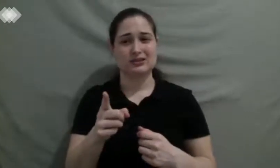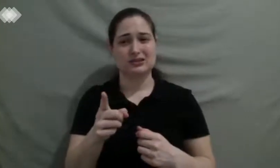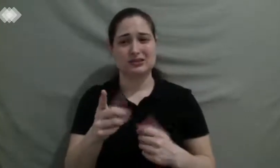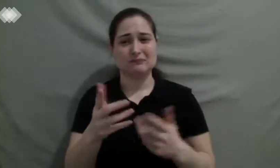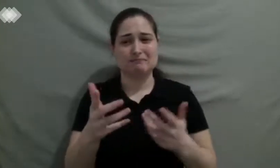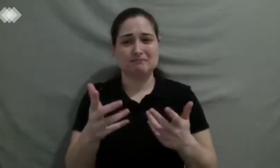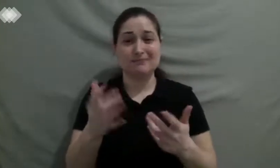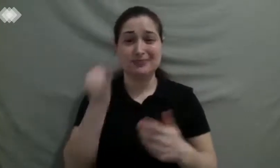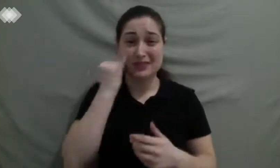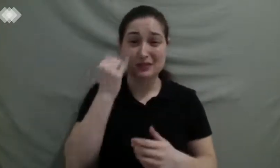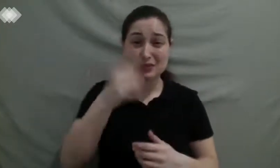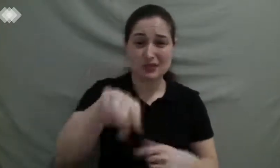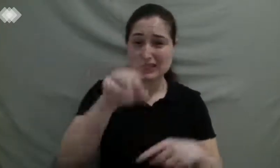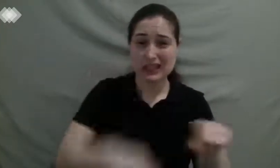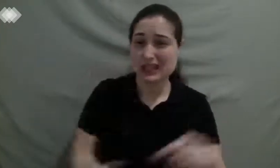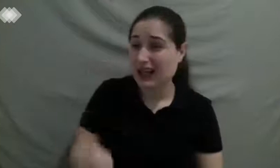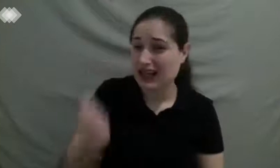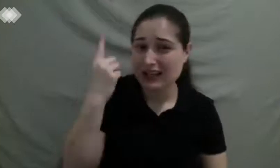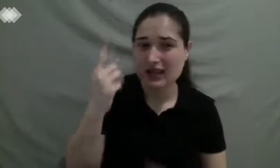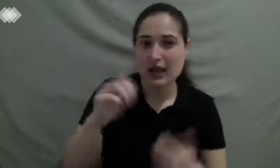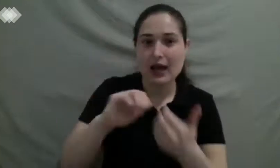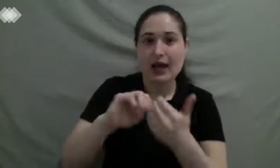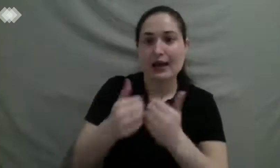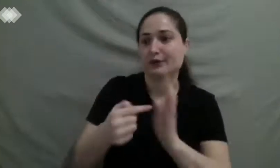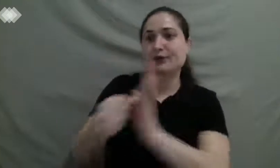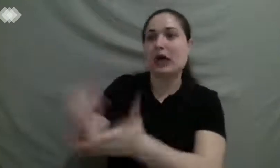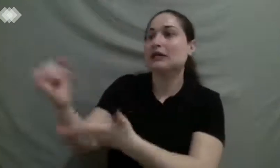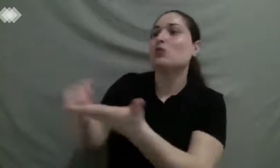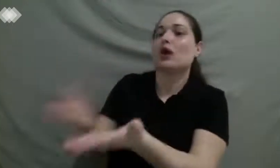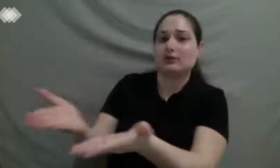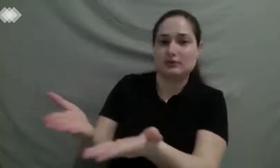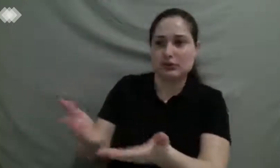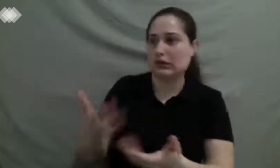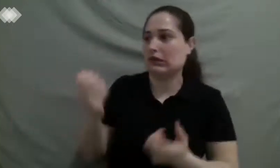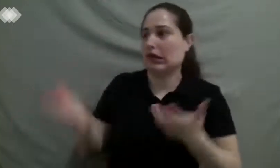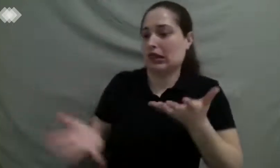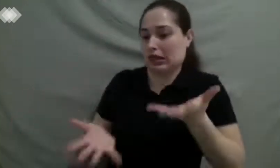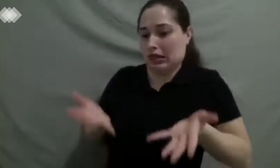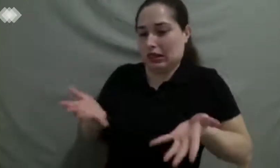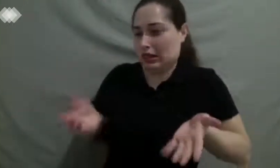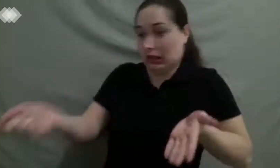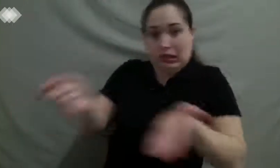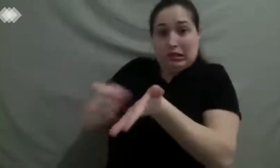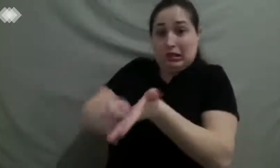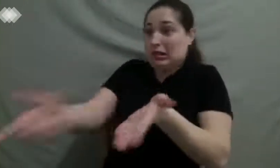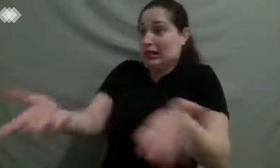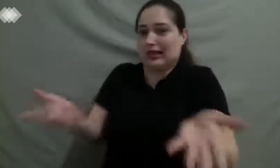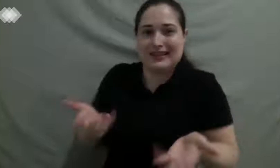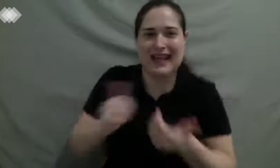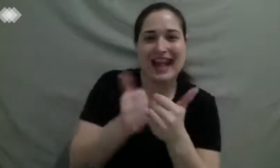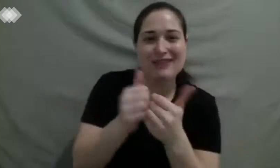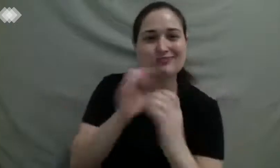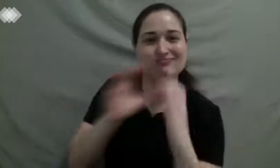si usted no lo puede entender, ¿cómo le deja saber que lo pone a dibujar? O sea, ¿qué usted le va a decir que dibuje?